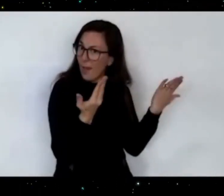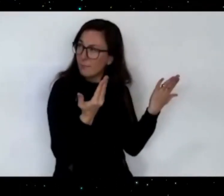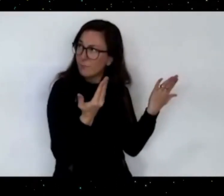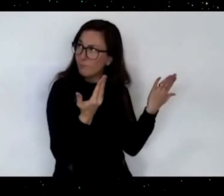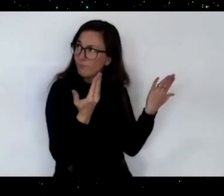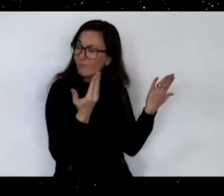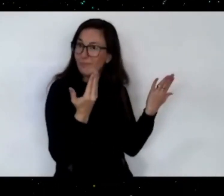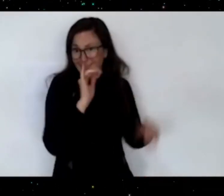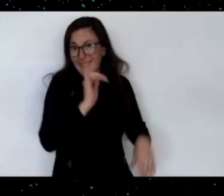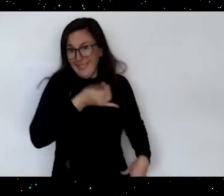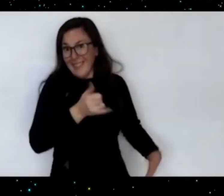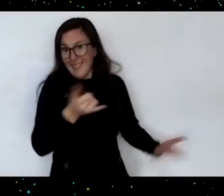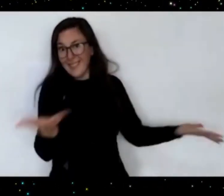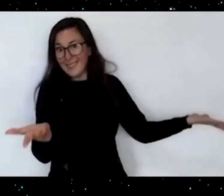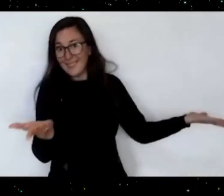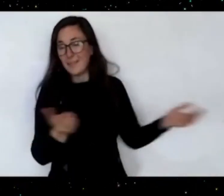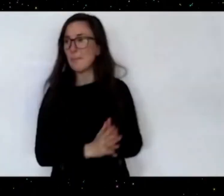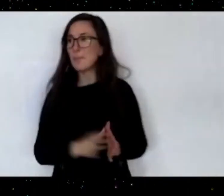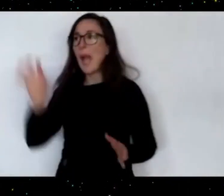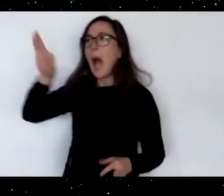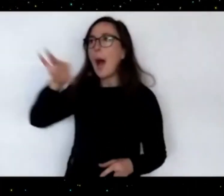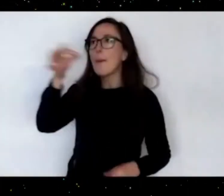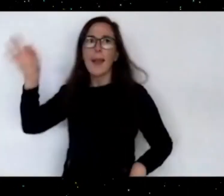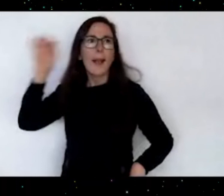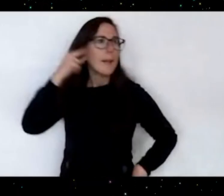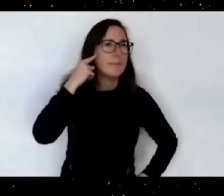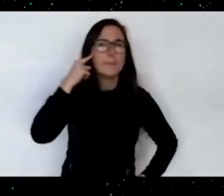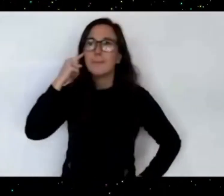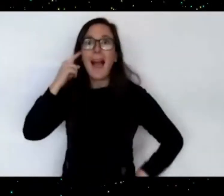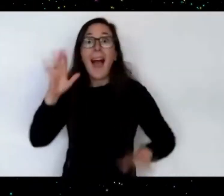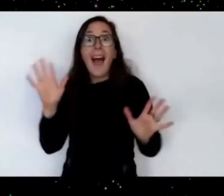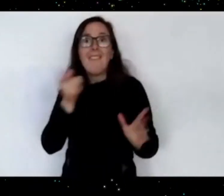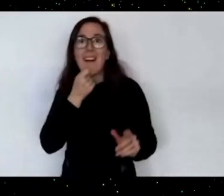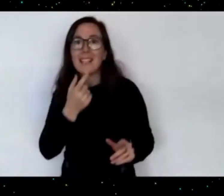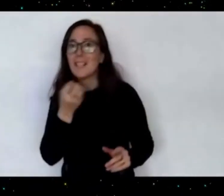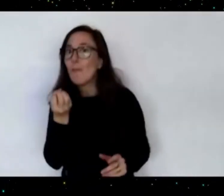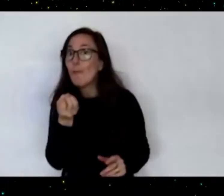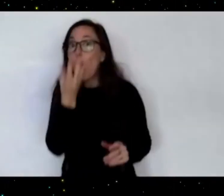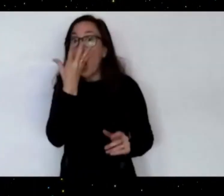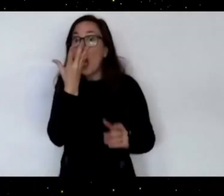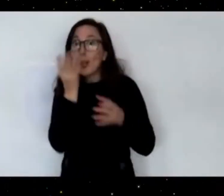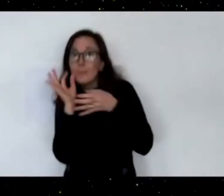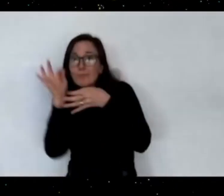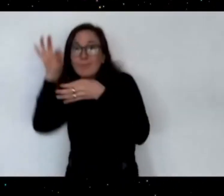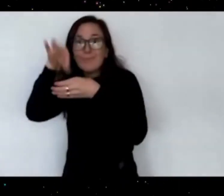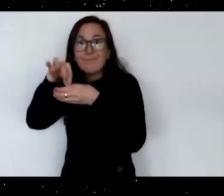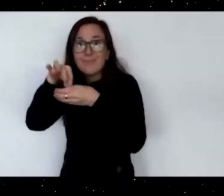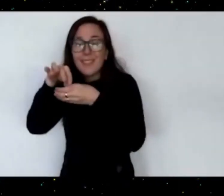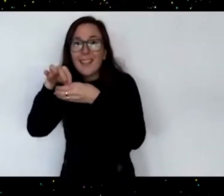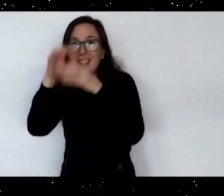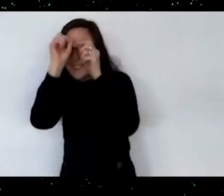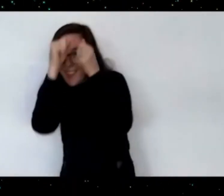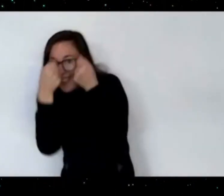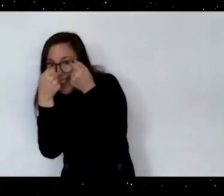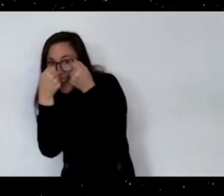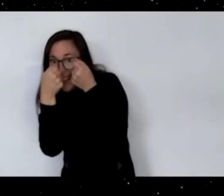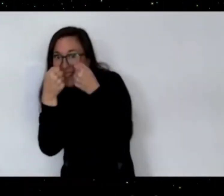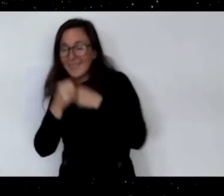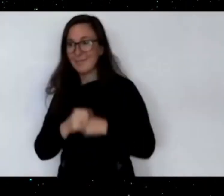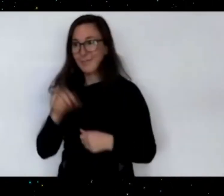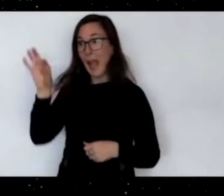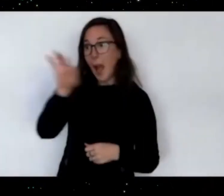La abeja elige una margarita. ¿Entra una abeja en una flor?